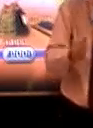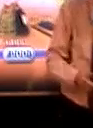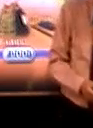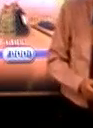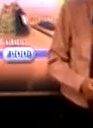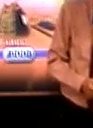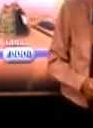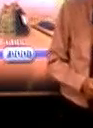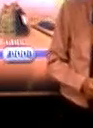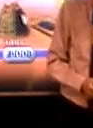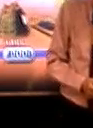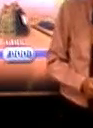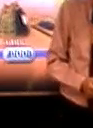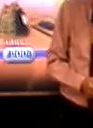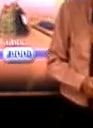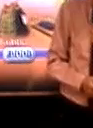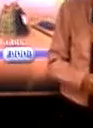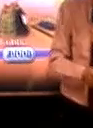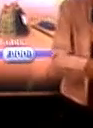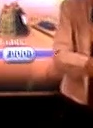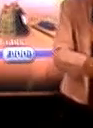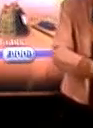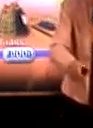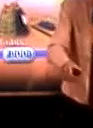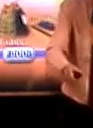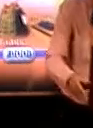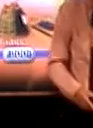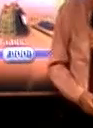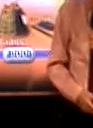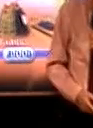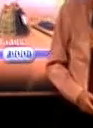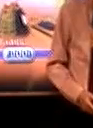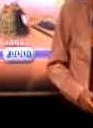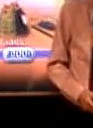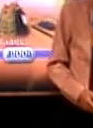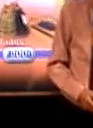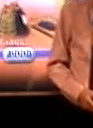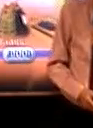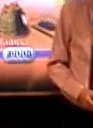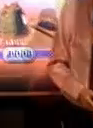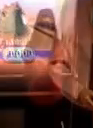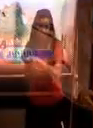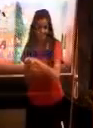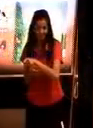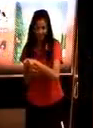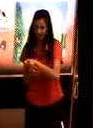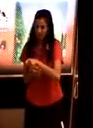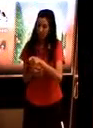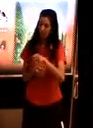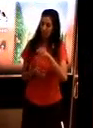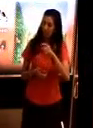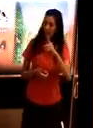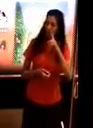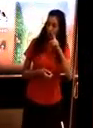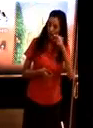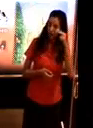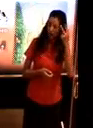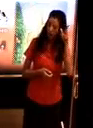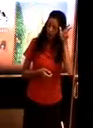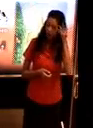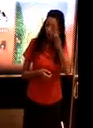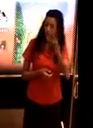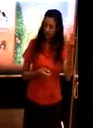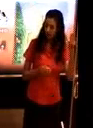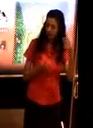que nos dice juicio a fin del año, los 2300 años, allí en el año 1844 comienza en